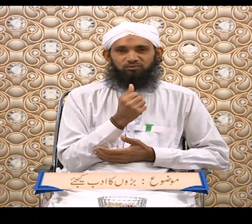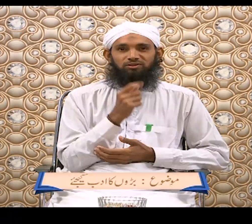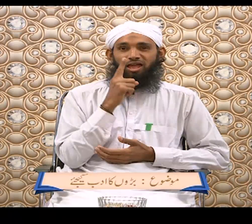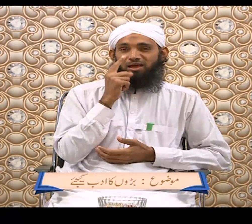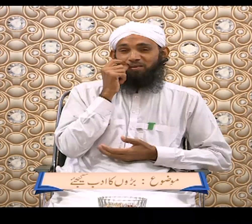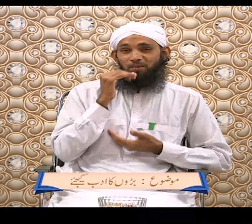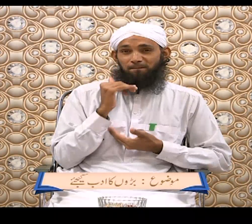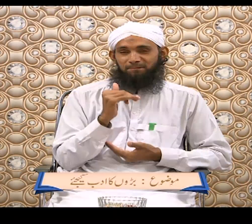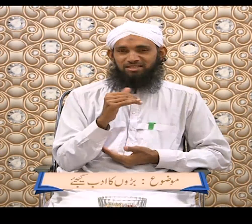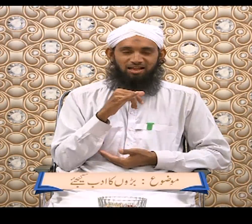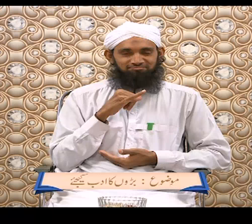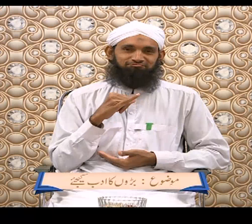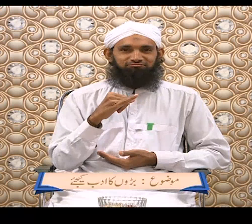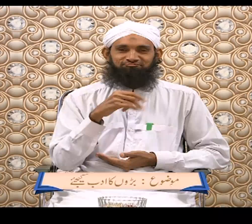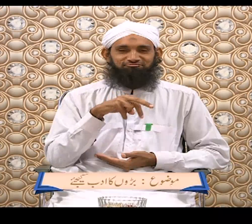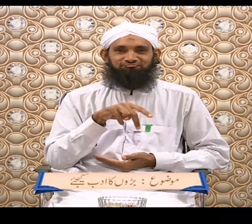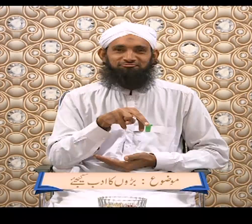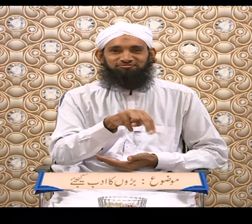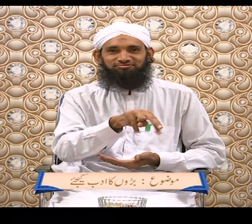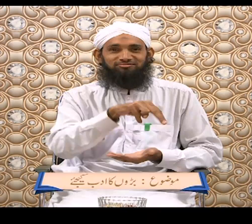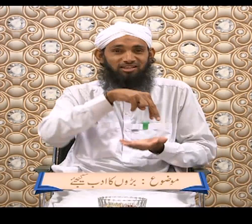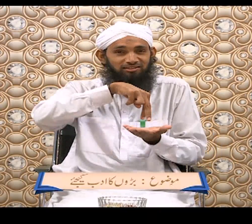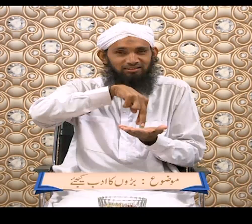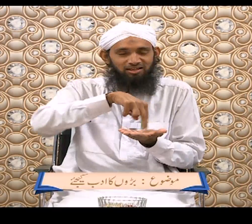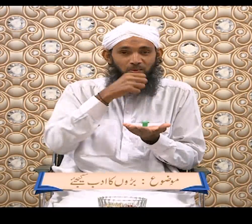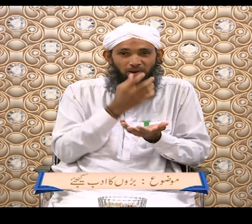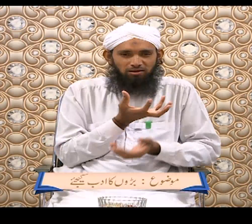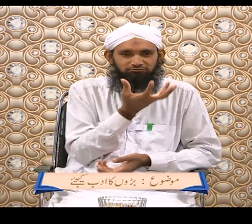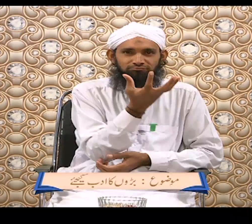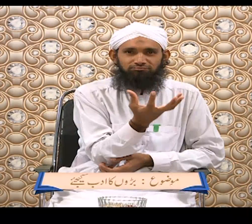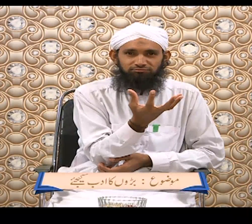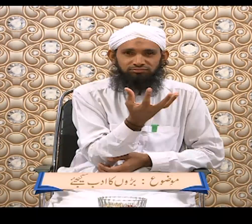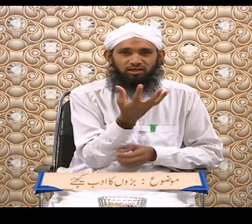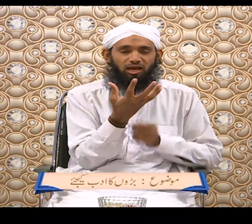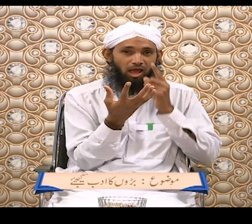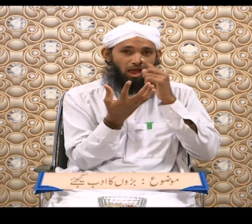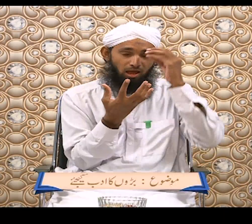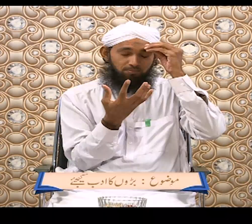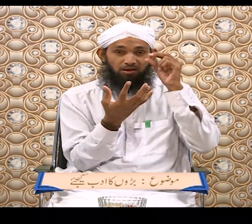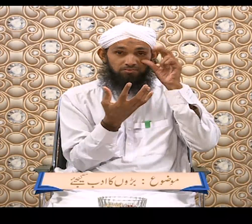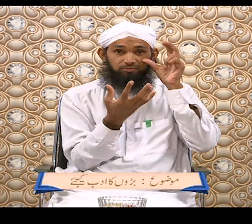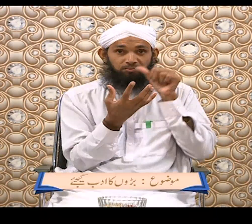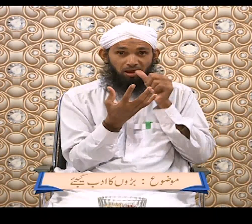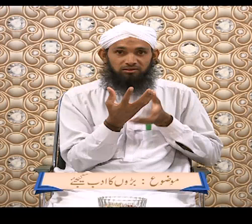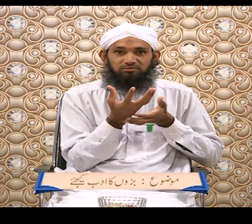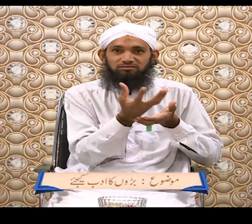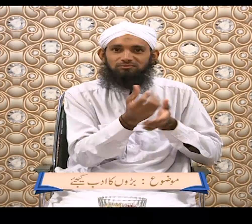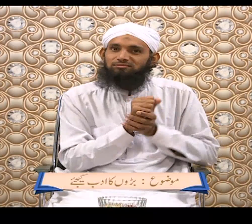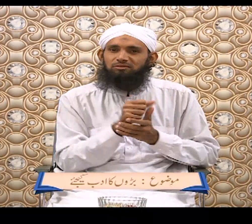ماں کے قریب کھڑا رہا کہ بیدار ہوں تو پانی پیش کروں کھڑے کھڑے کافی دیر ہو چکی تھی اور برطن سے